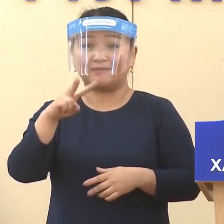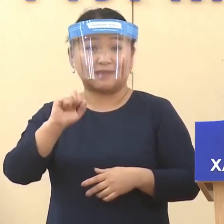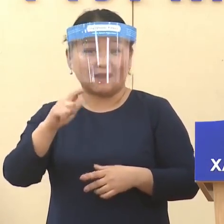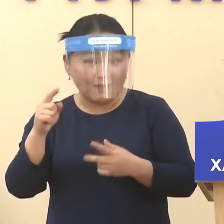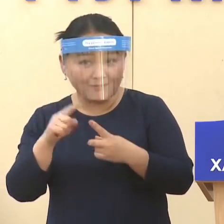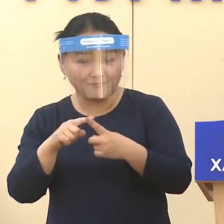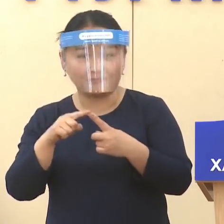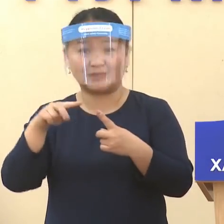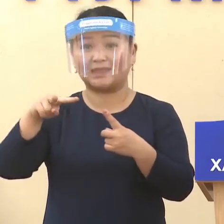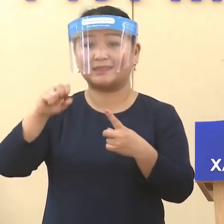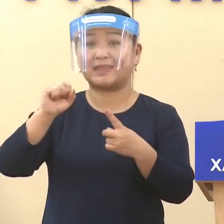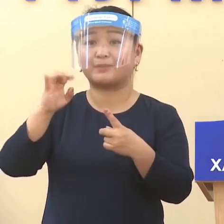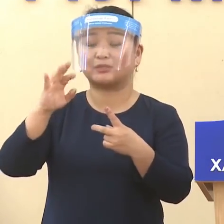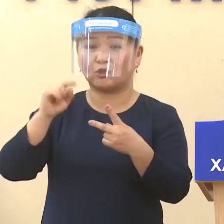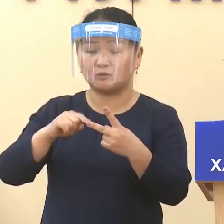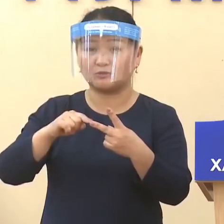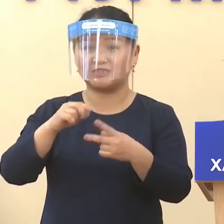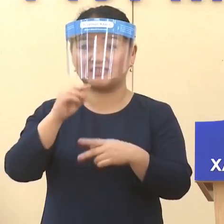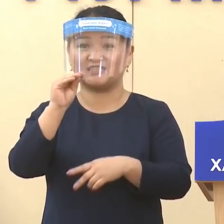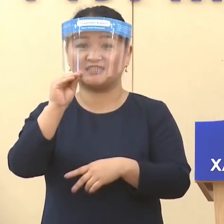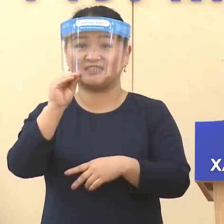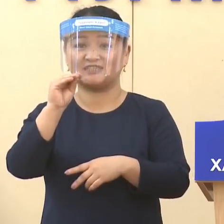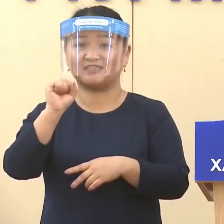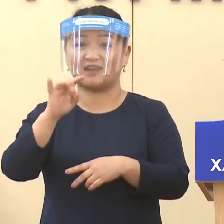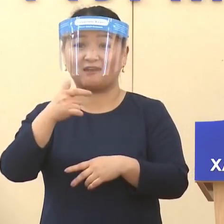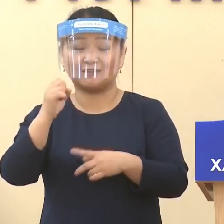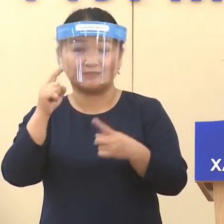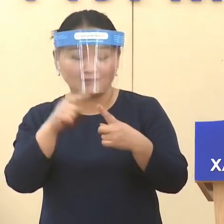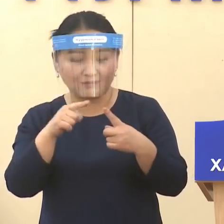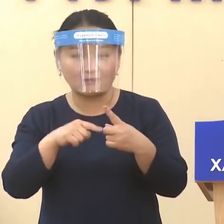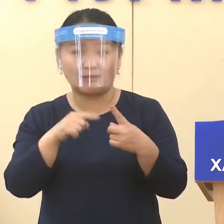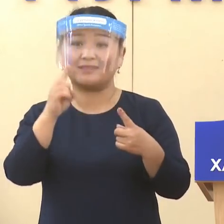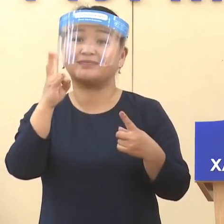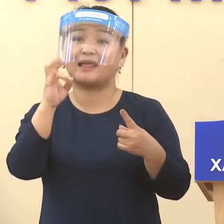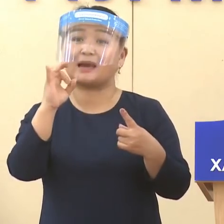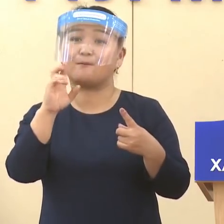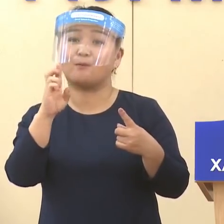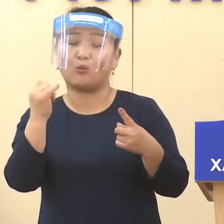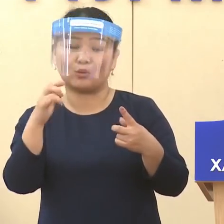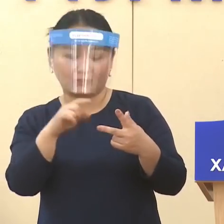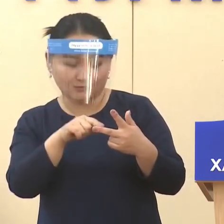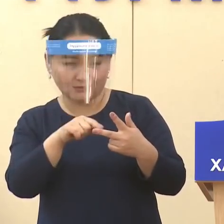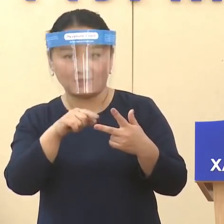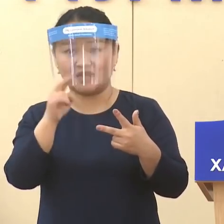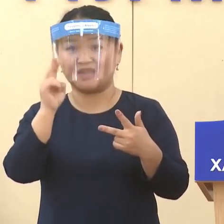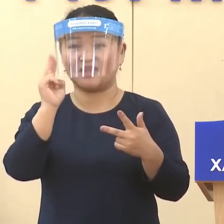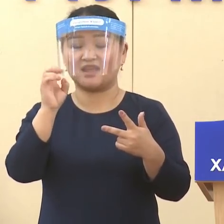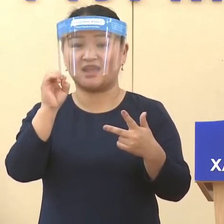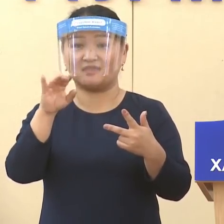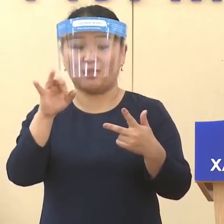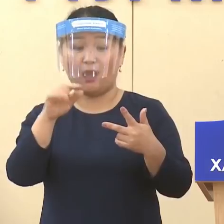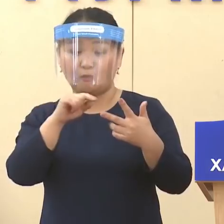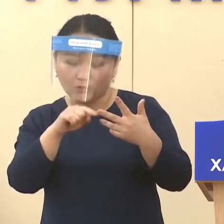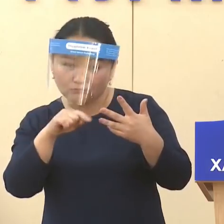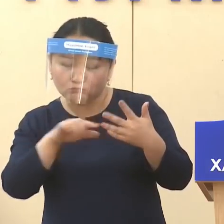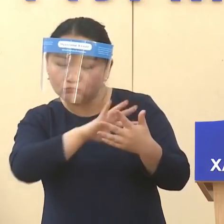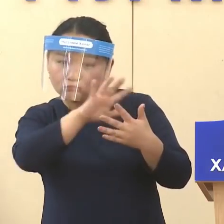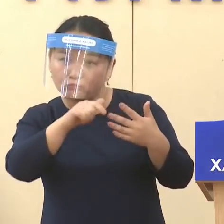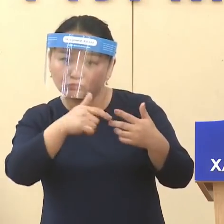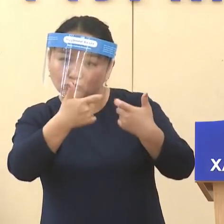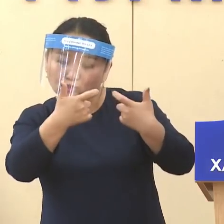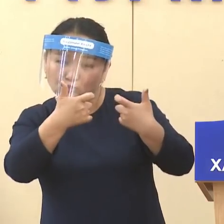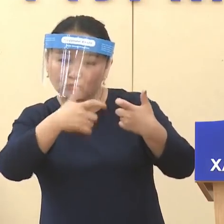жаргаланд Наран Булаг, Хабу, Кентавр зэрэг буудлуудад тусгаарлагдсан одоо 233 хүнээс